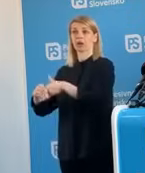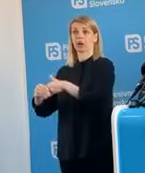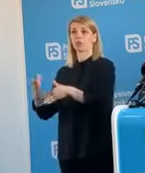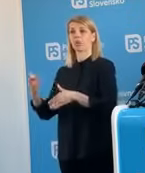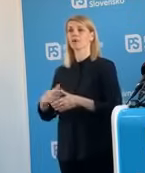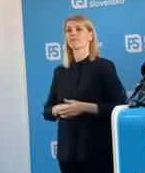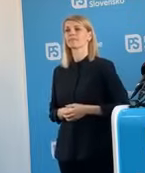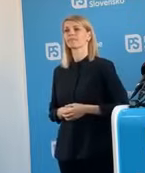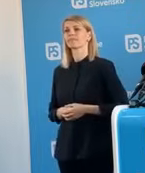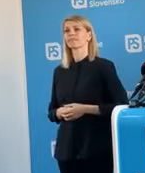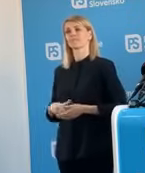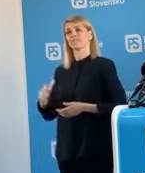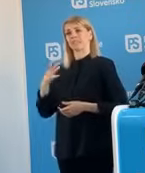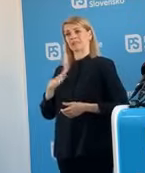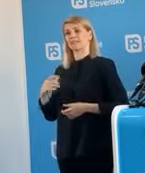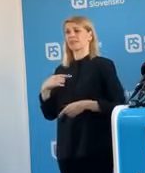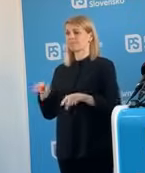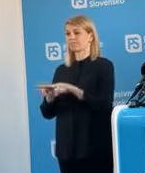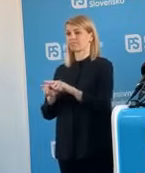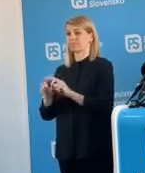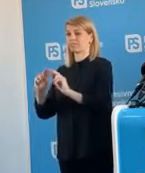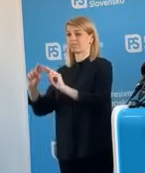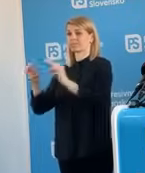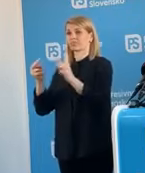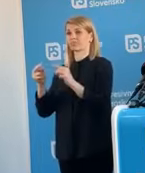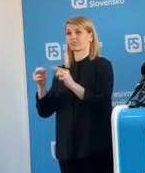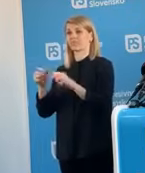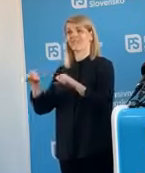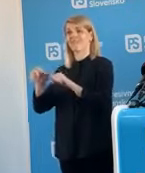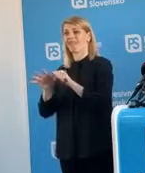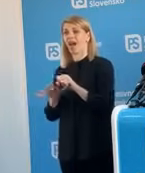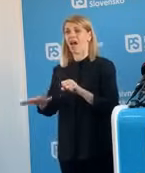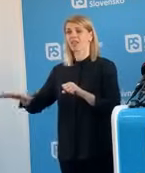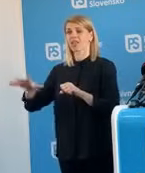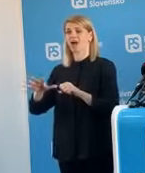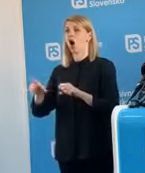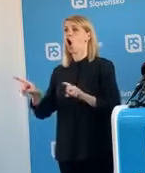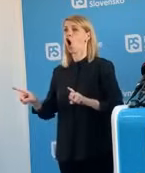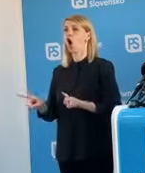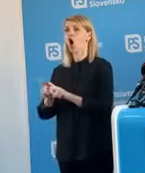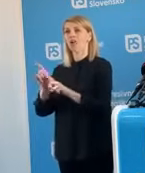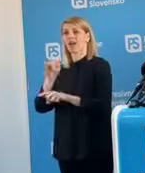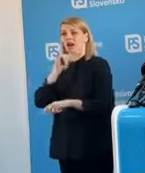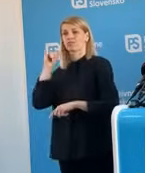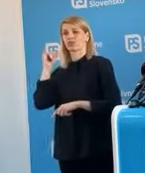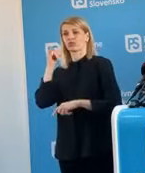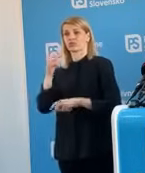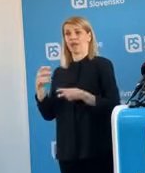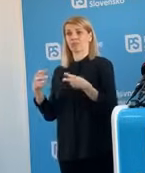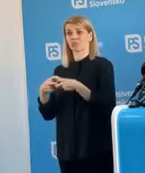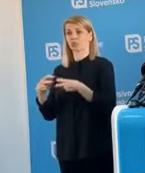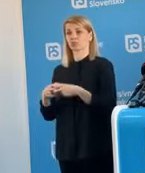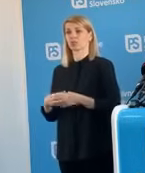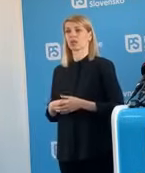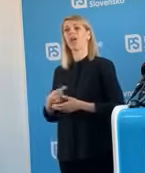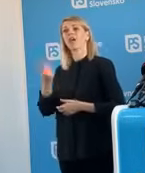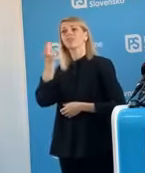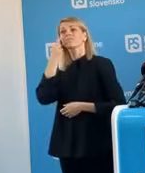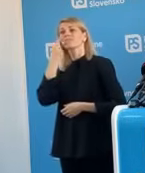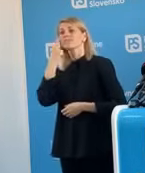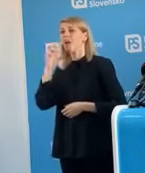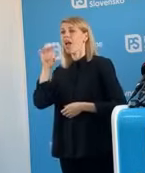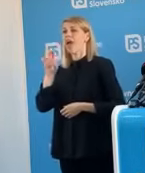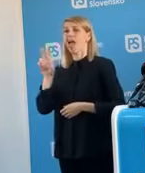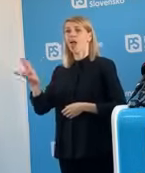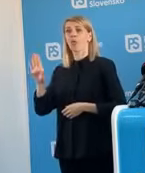výzve vlády a Roberta Fica, aby okamžite konala, aby okamžite vycestovala do Bruselu. Je štandardom v